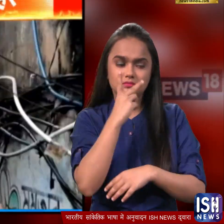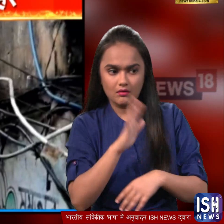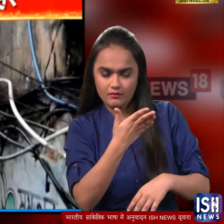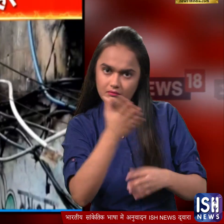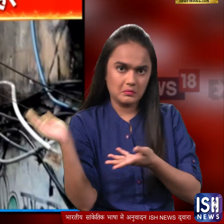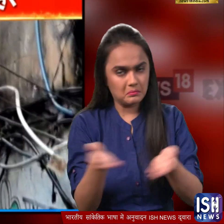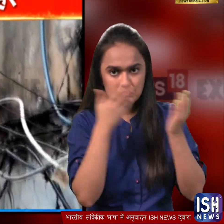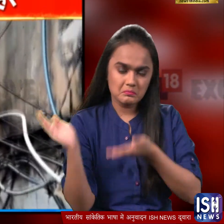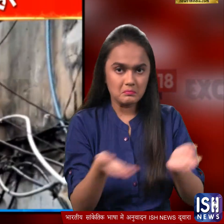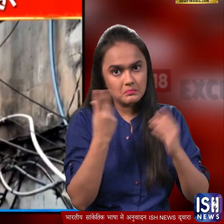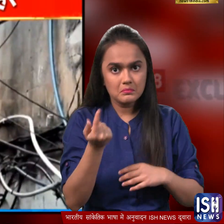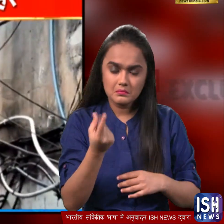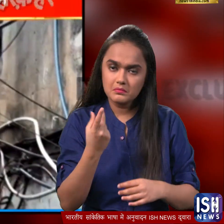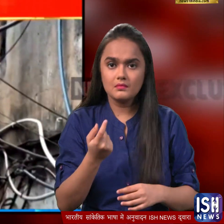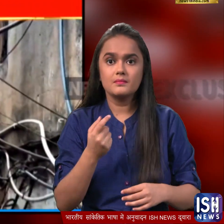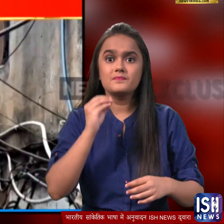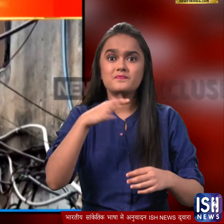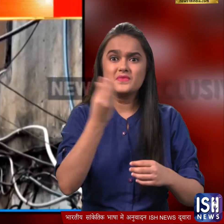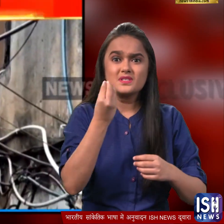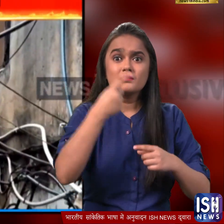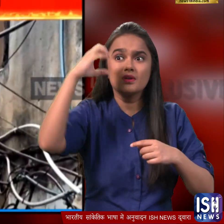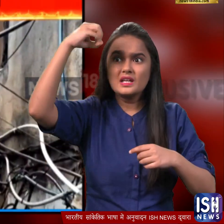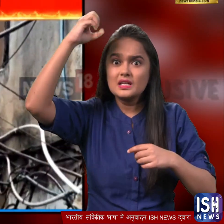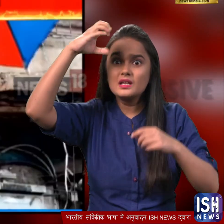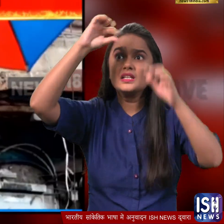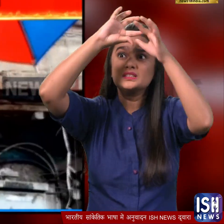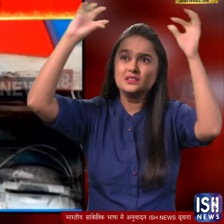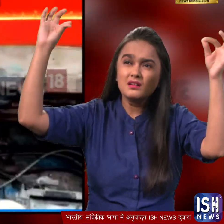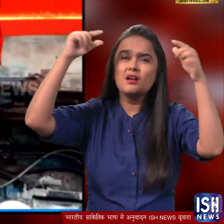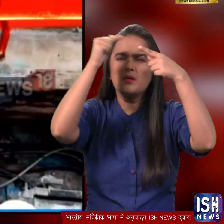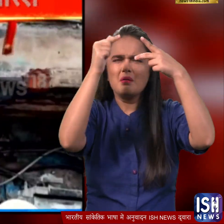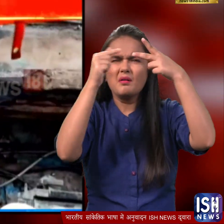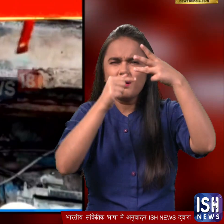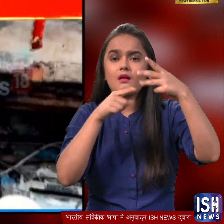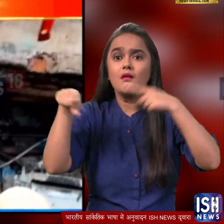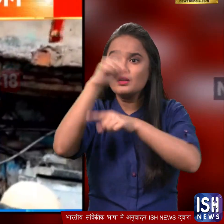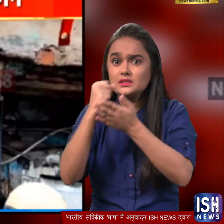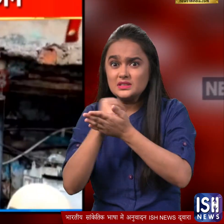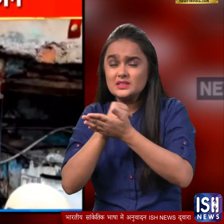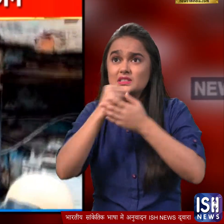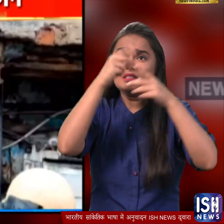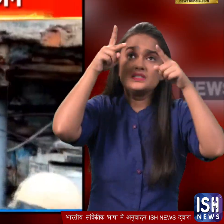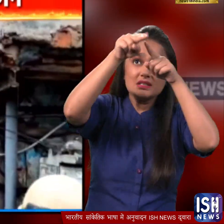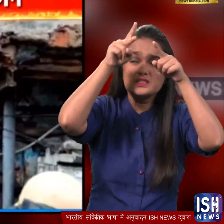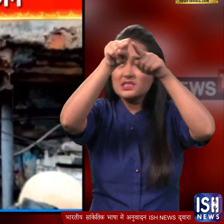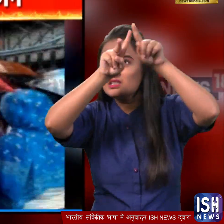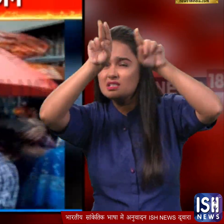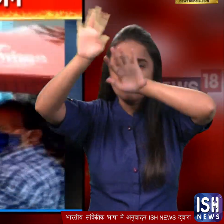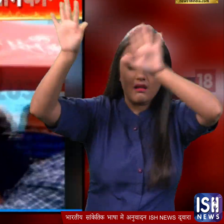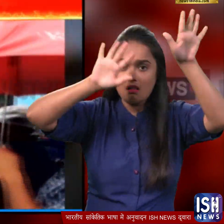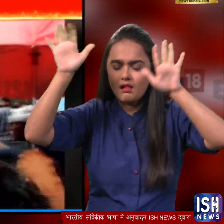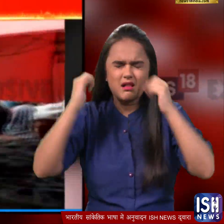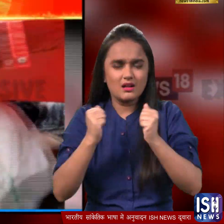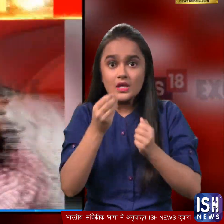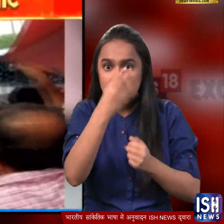आईं। जिस जगह ये इमारत गिरी वहां संकरी गलियों और बिजली के तारों की वजह से रेस्क्यू ऑपरेशन में लगी टीमों को दिक्कत पेश आई।